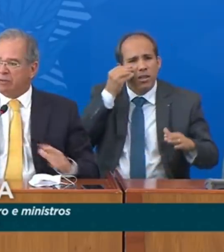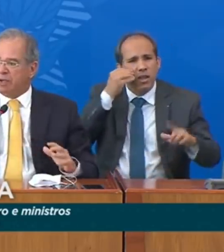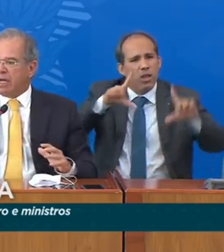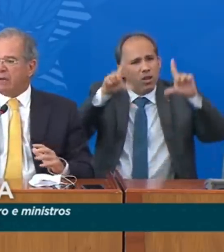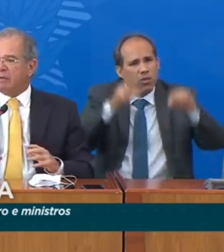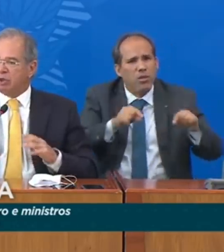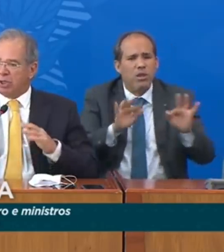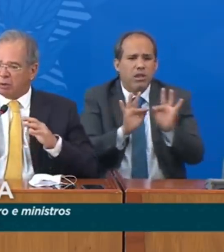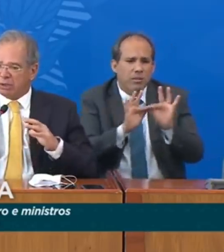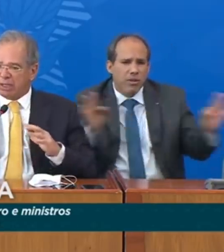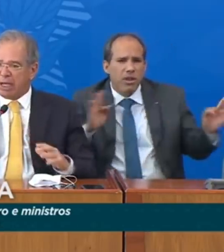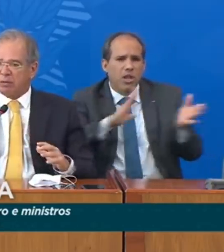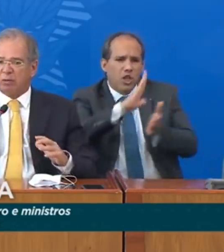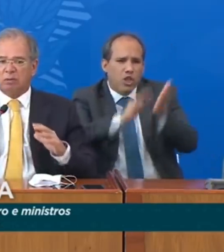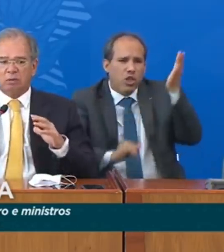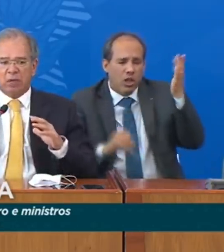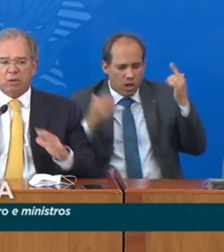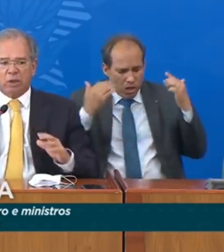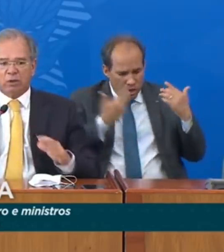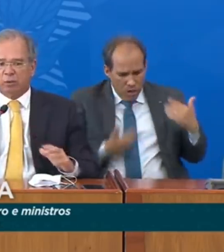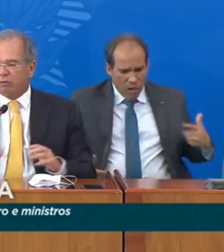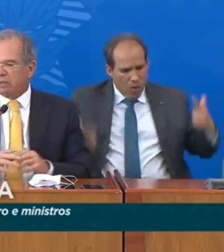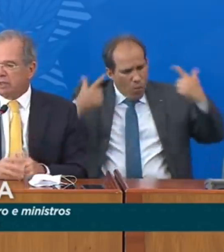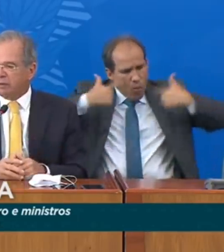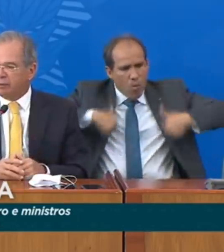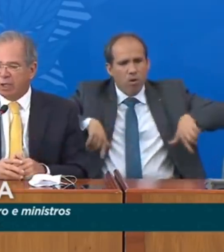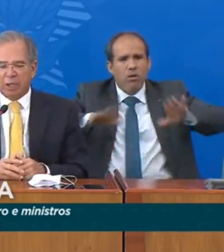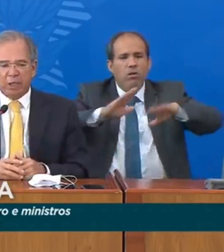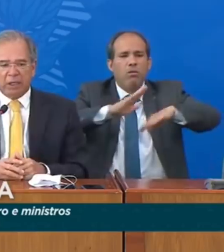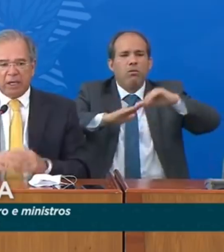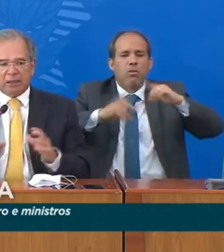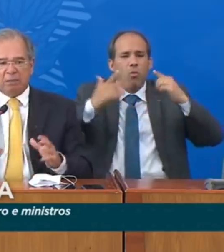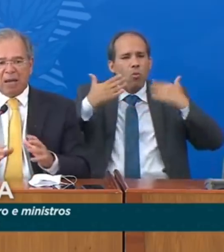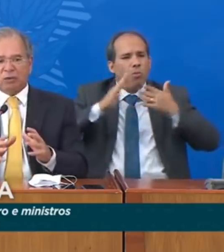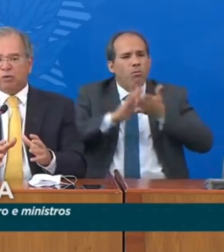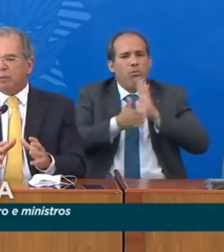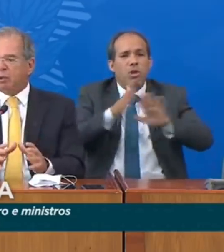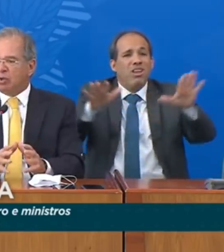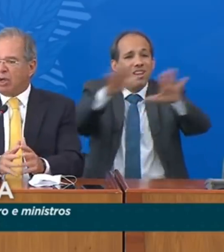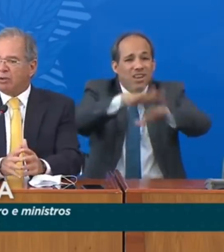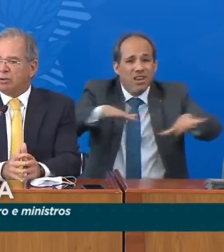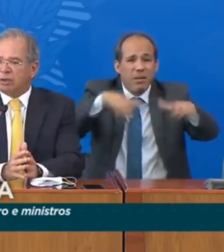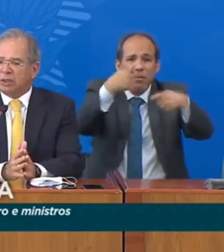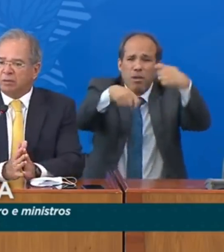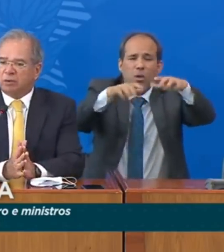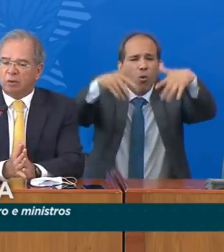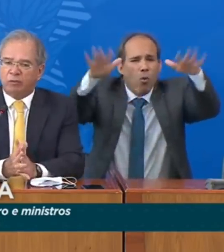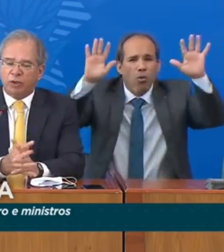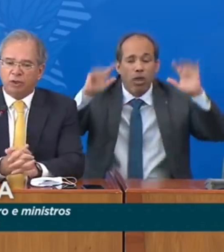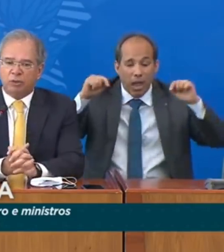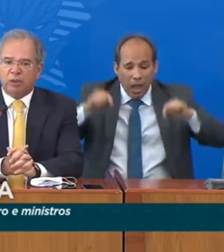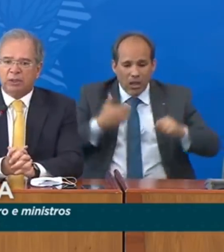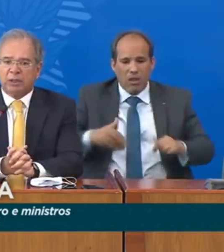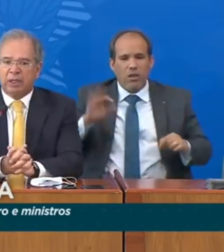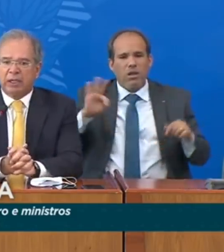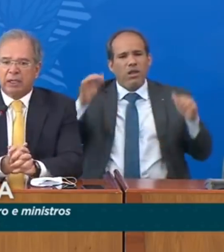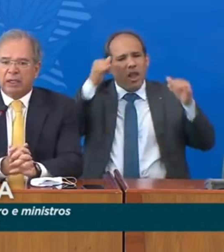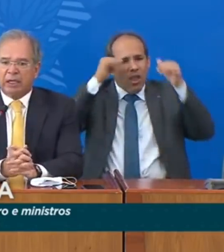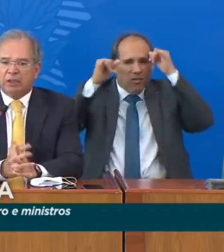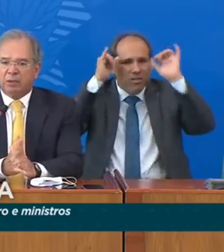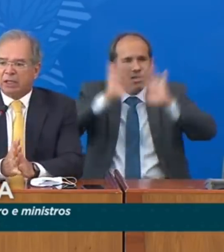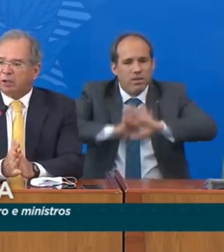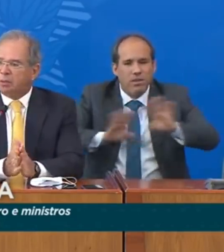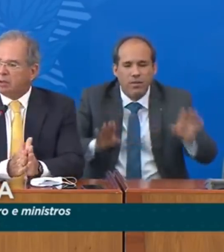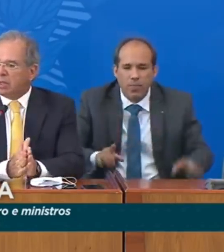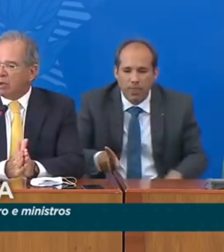vamos simplificar, vamos tirar o Estado do cangote do povo brasileiro. E esse é mais um episódio. Nós temos, como foi dito antes,